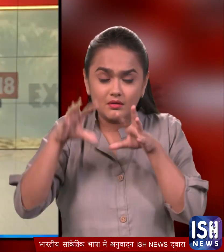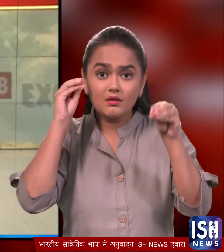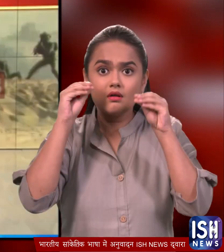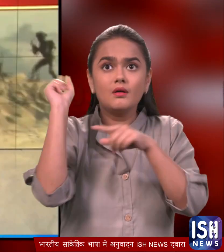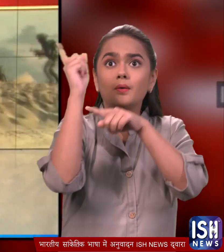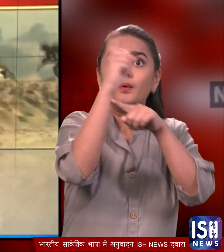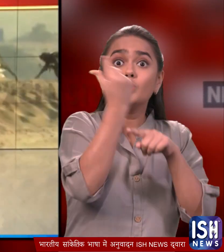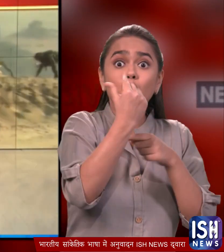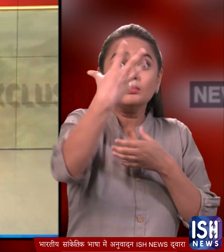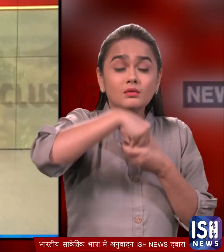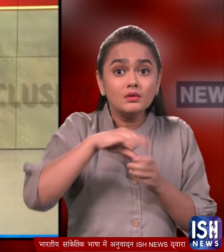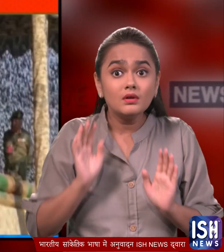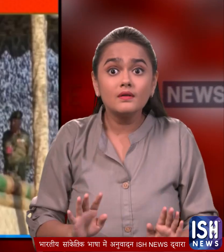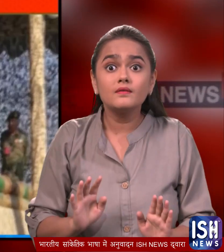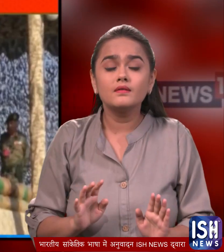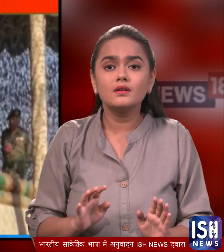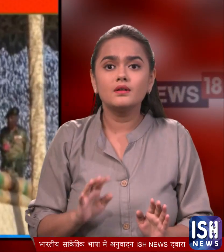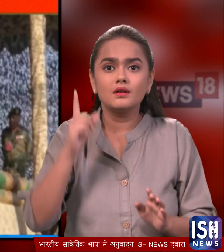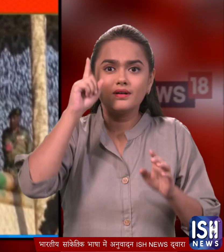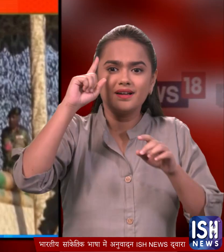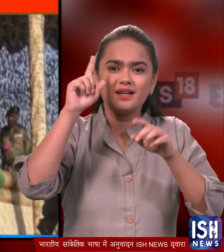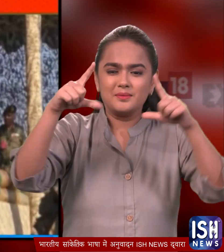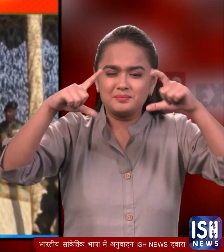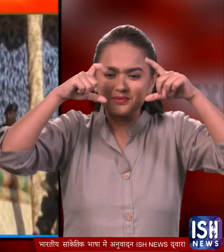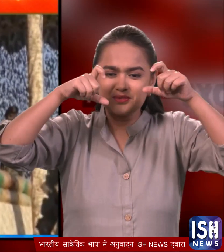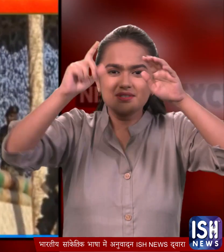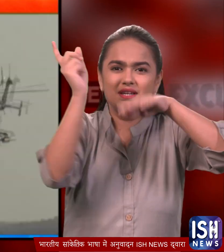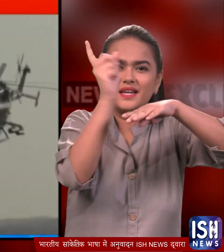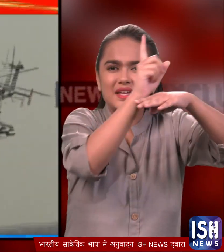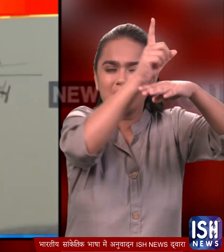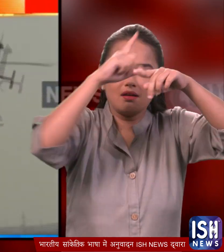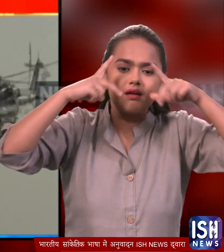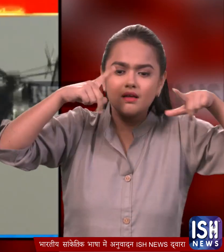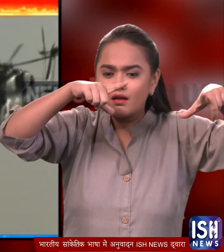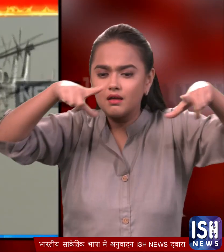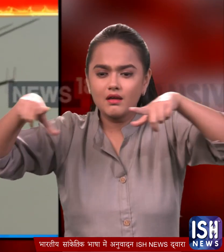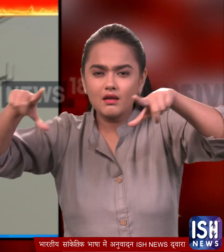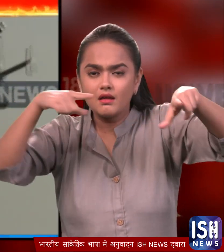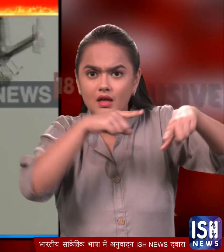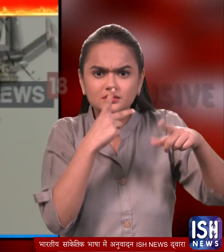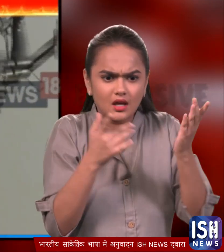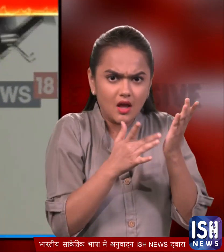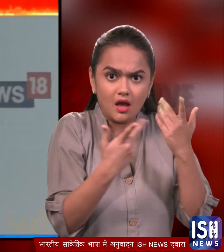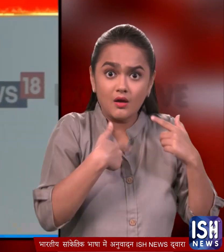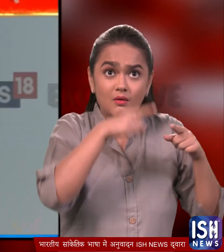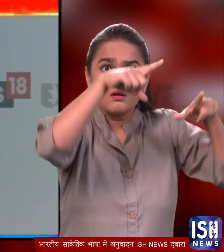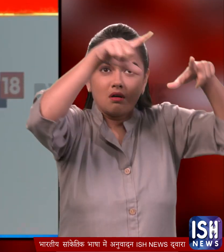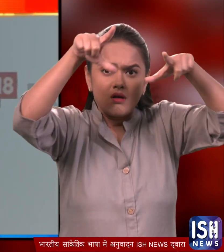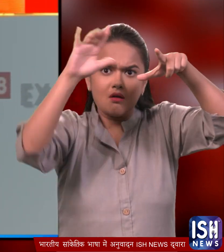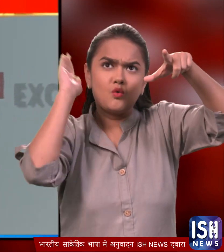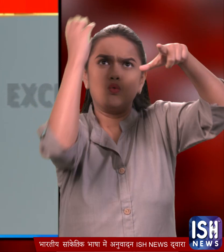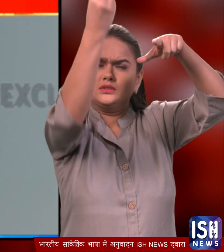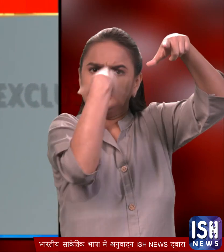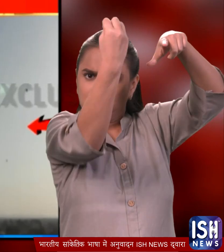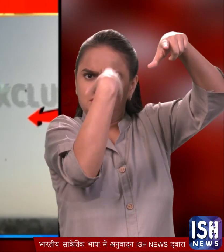में ड्रोन का इस्तेमाल किया गया और दावा तो यह किया जा रहा है कि इस अभ्यास का मकसद तकनीक के साथ तालमेल है। सेना के